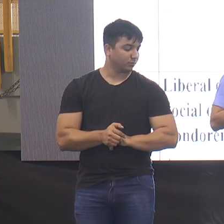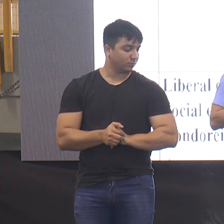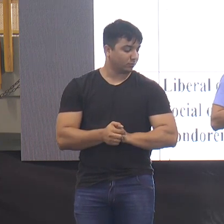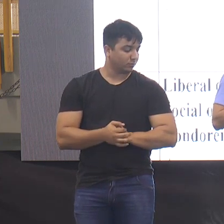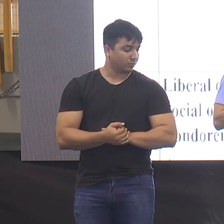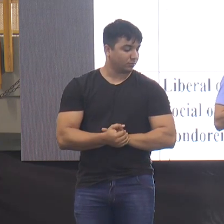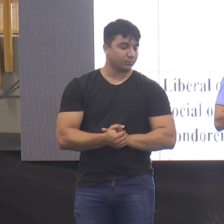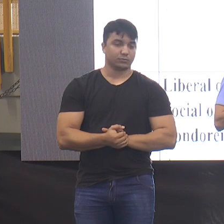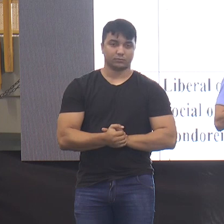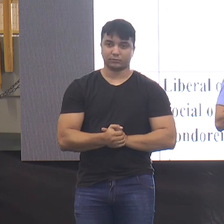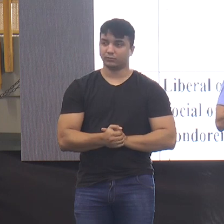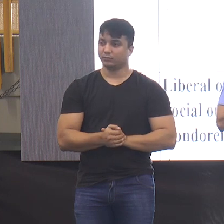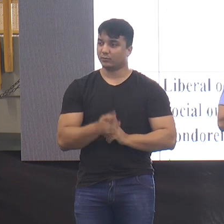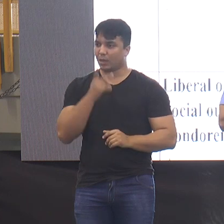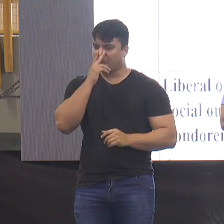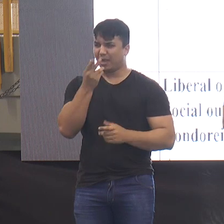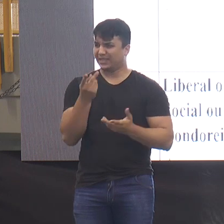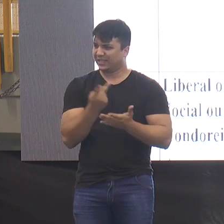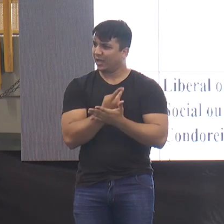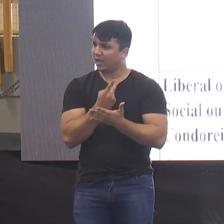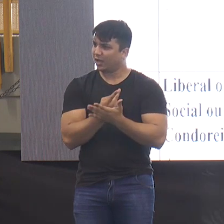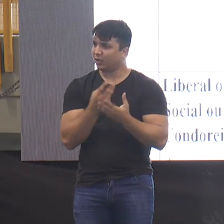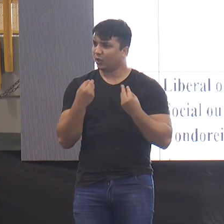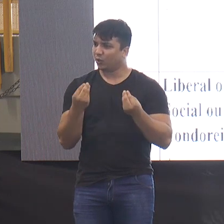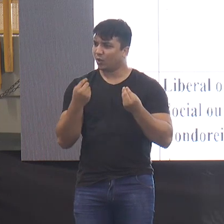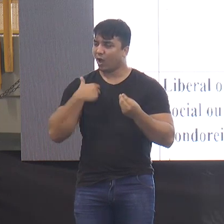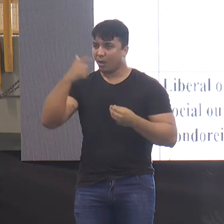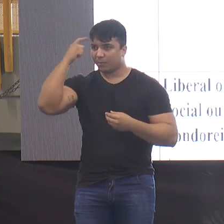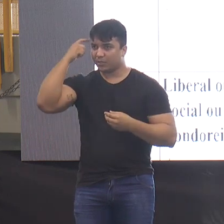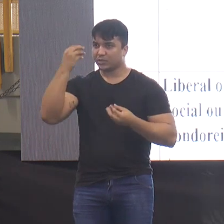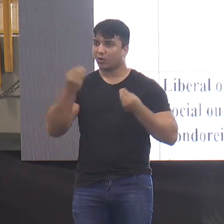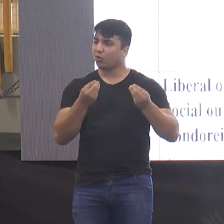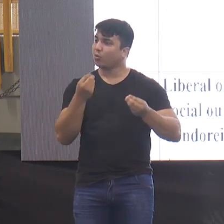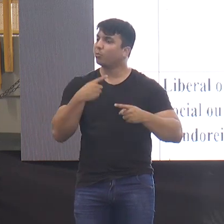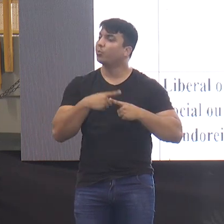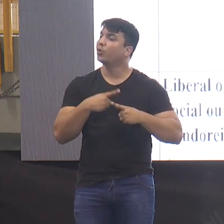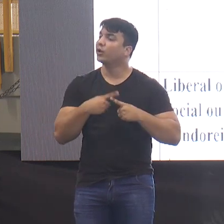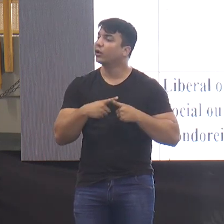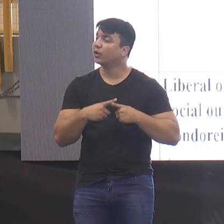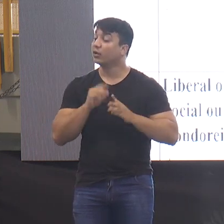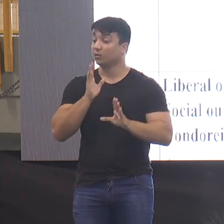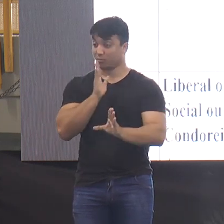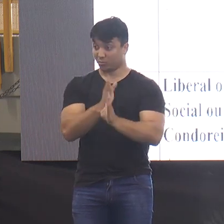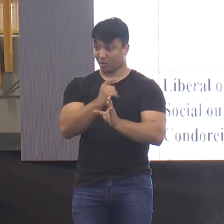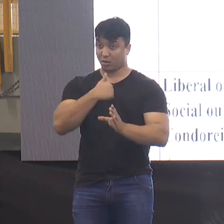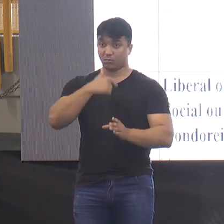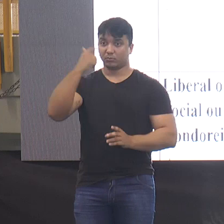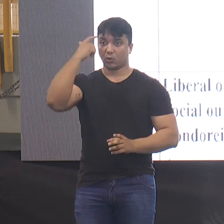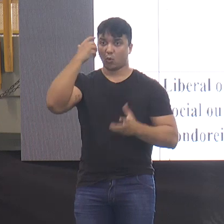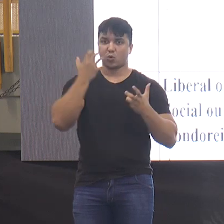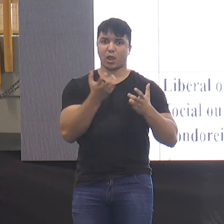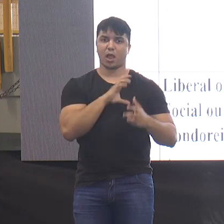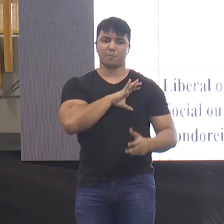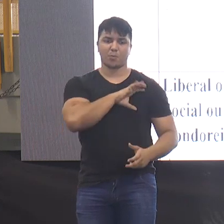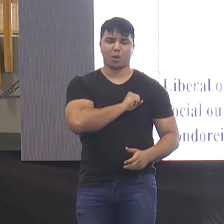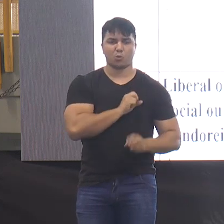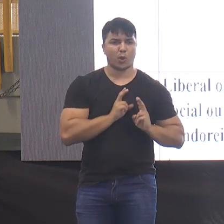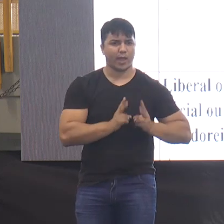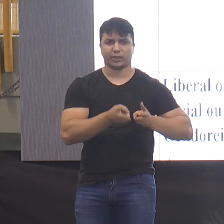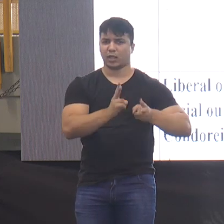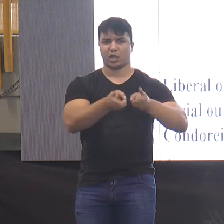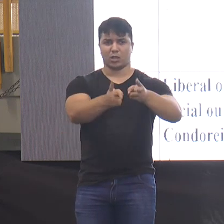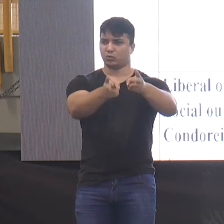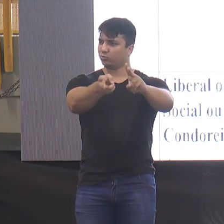parece absurdo, né? Qual é o pensamento por trás disso? Eu quero que o meu amor seja